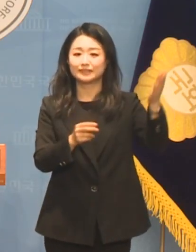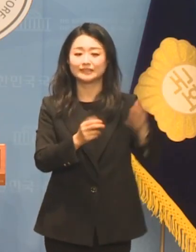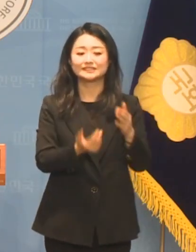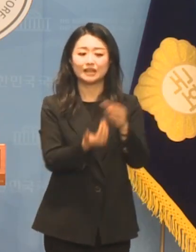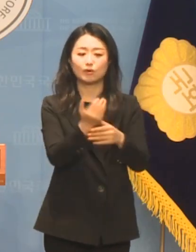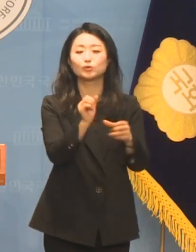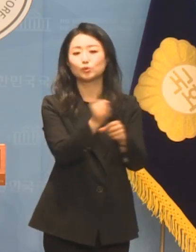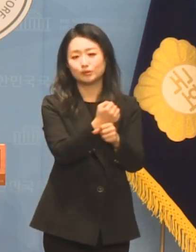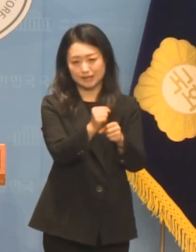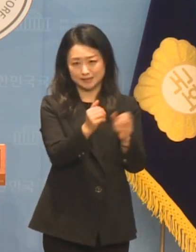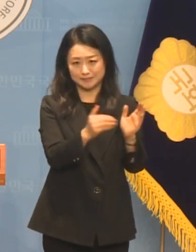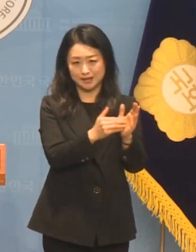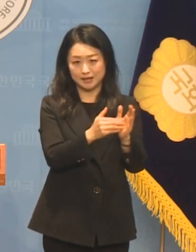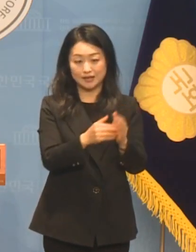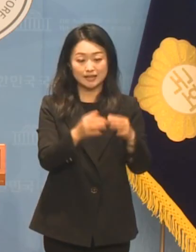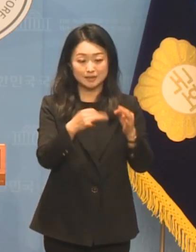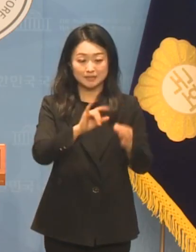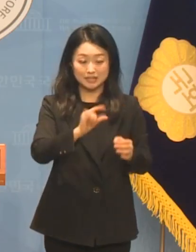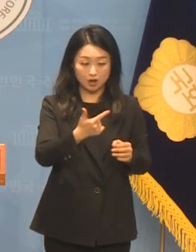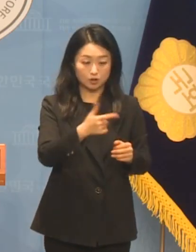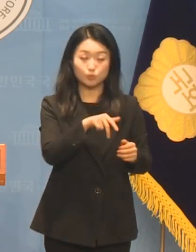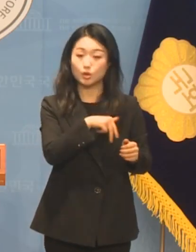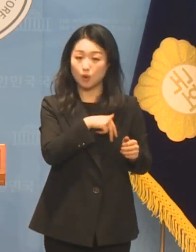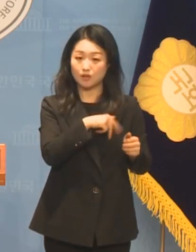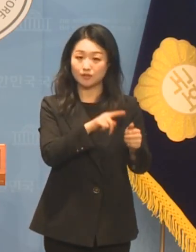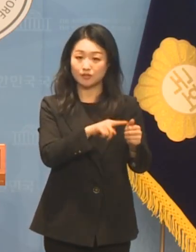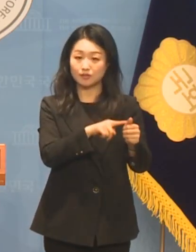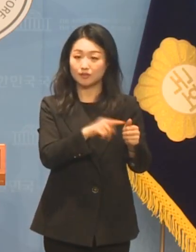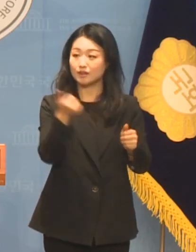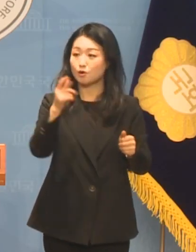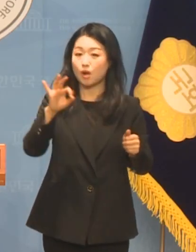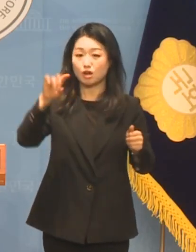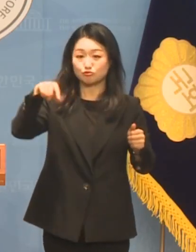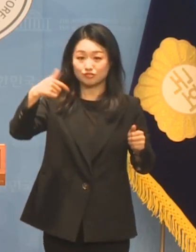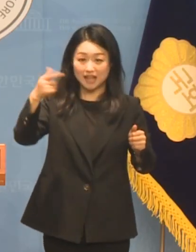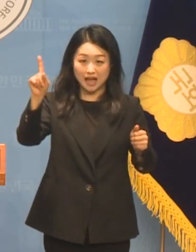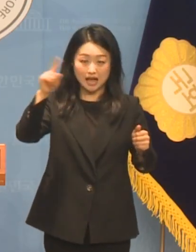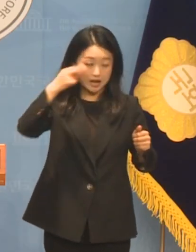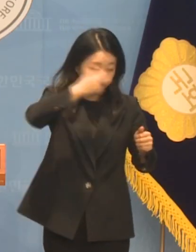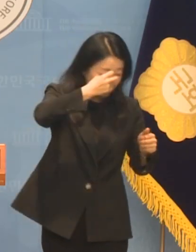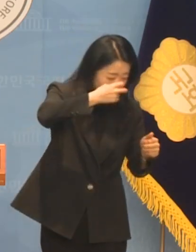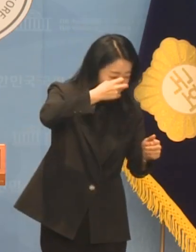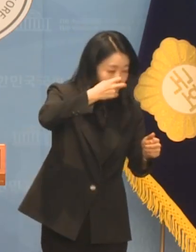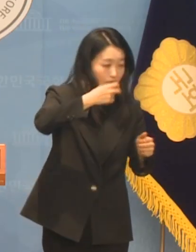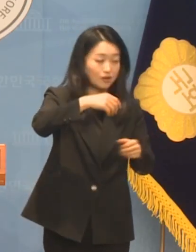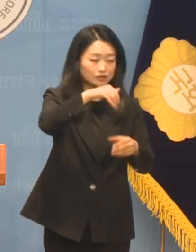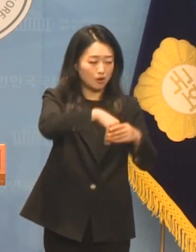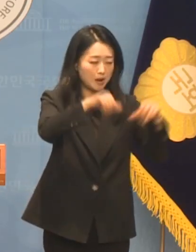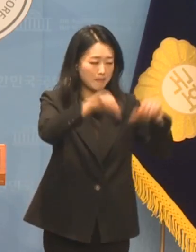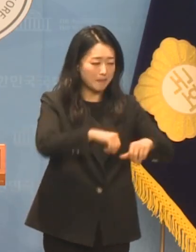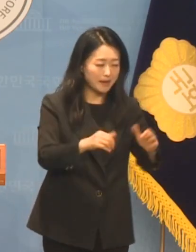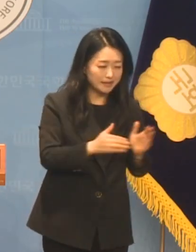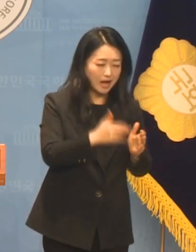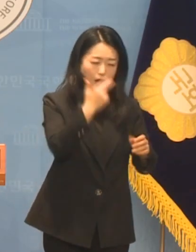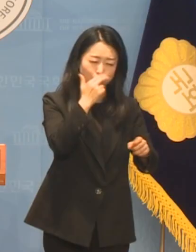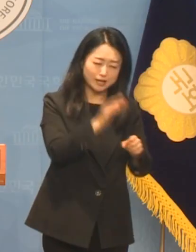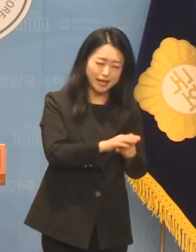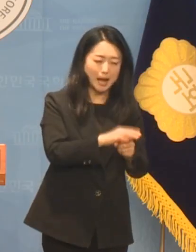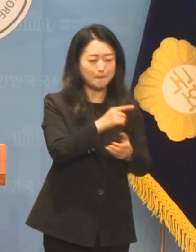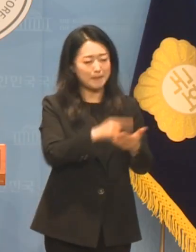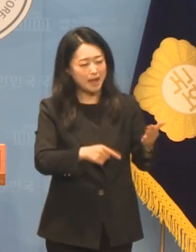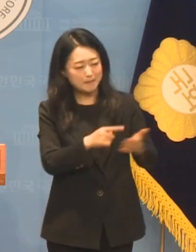조작입니다. 김기현 의원은 그동안 황운하가 자신을 표적 수사에서 선거에서 패배했다며